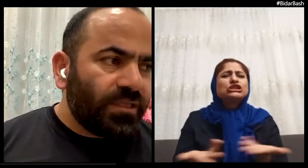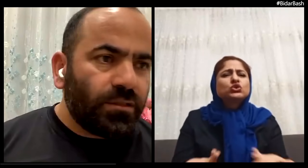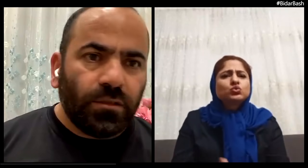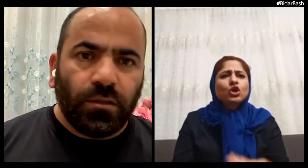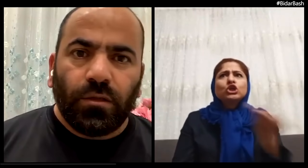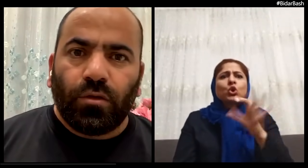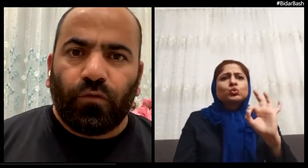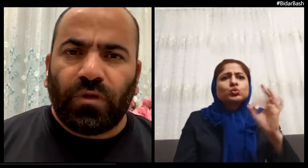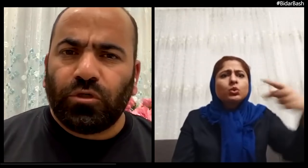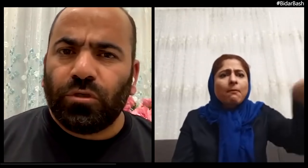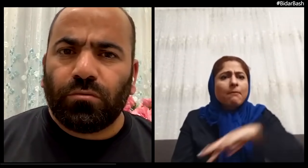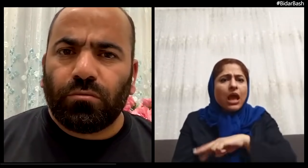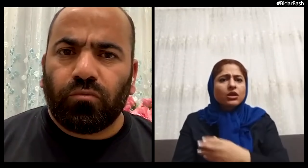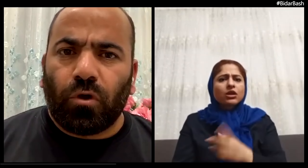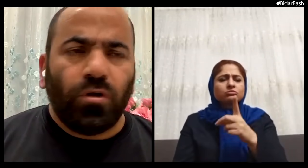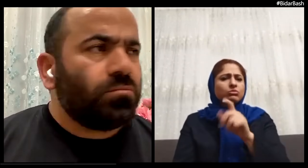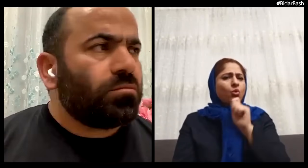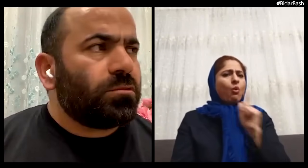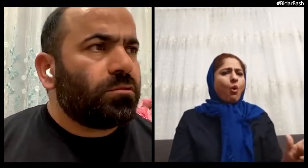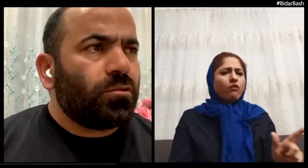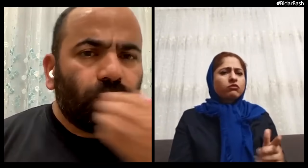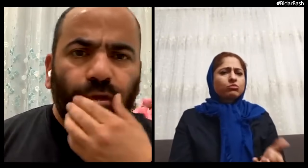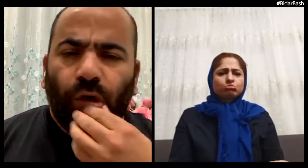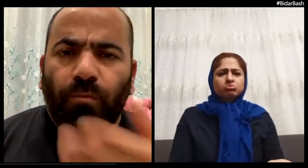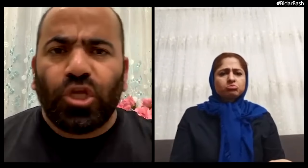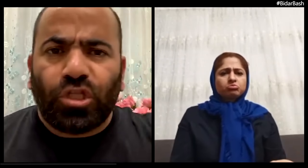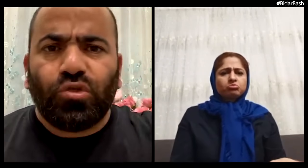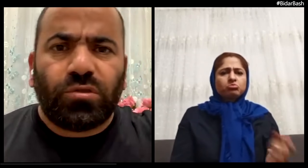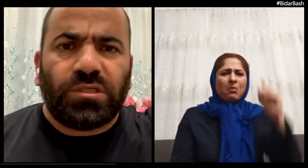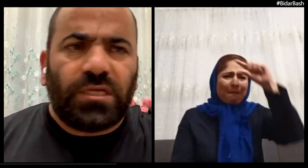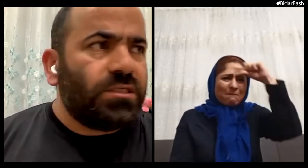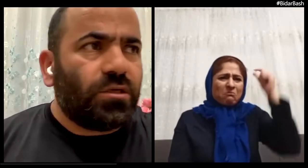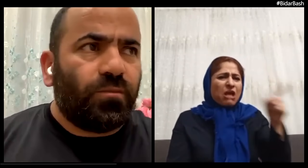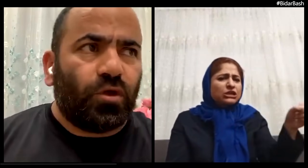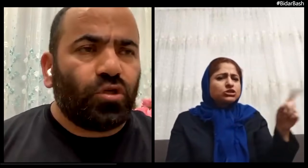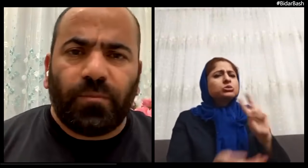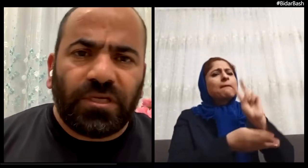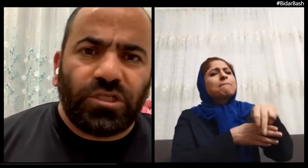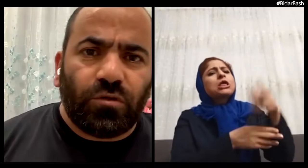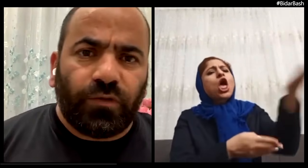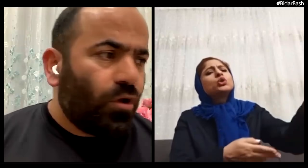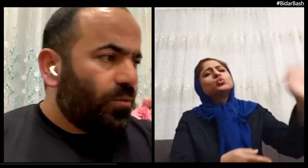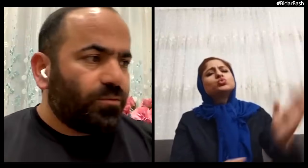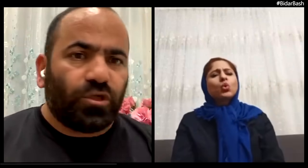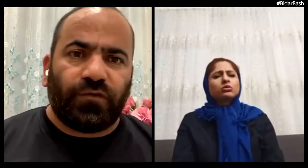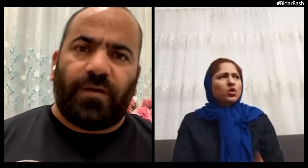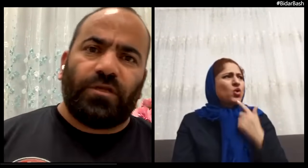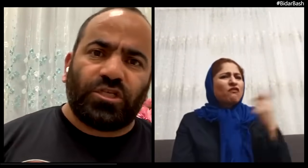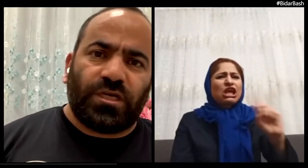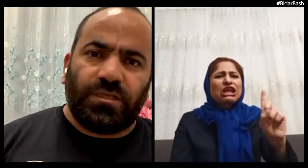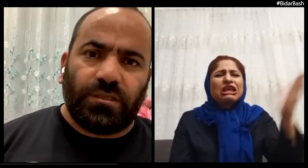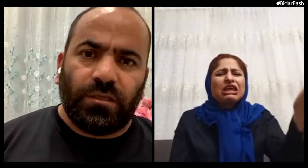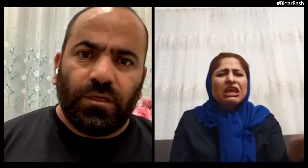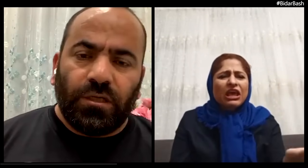زود اومدی؟ گفتم که والا این آقا پیاده شد سر یه سرای پیاده شد. حالا مگه کی؟ گفتن آقا مهدی باکری